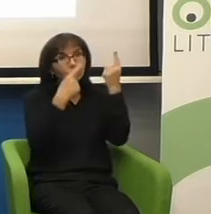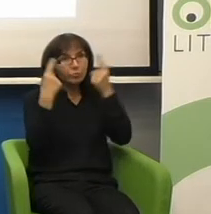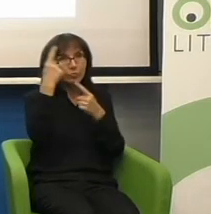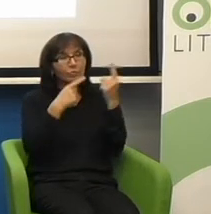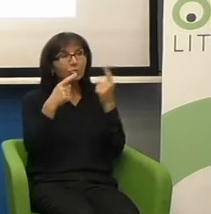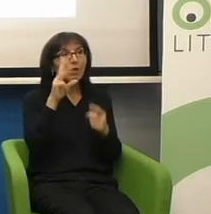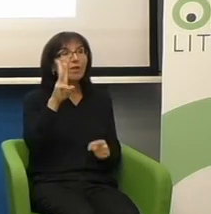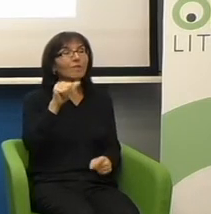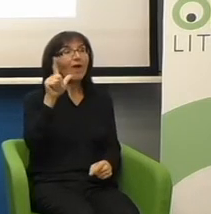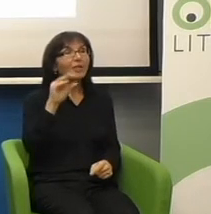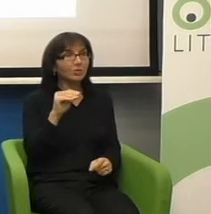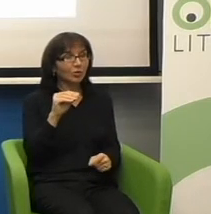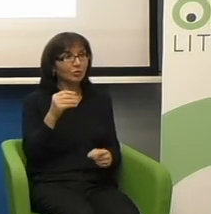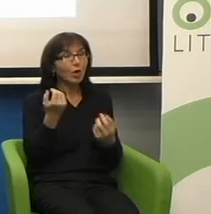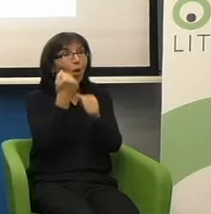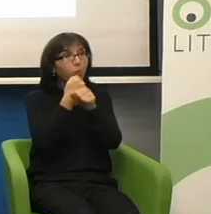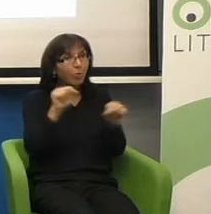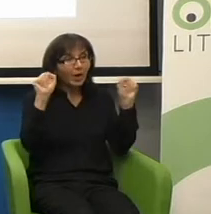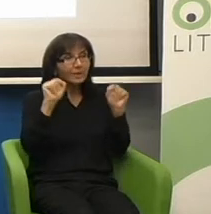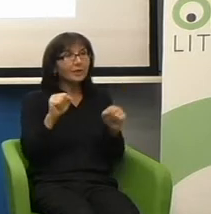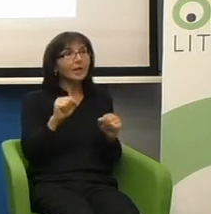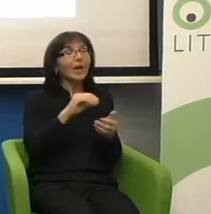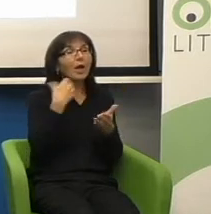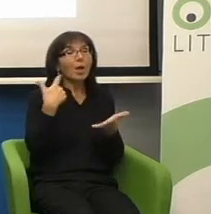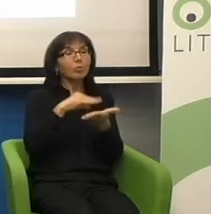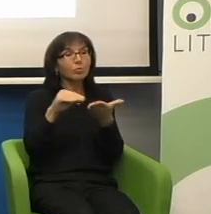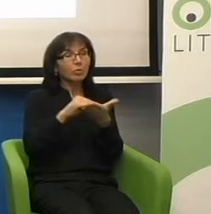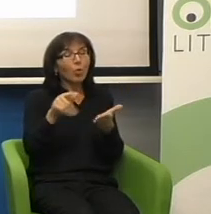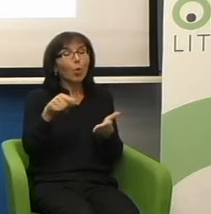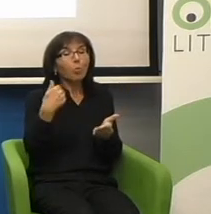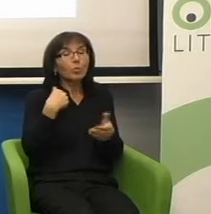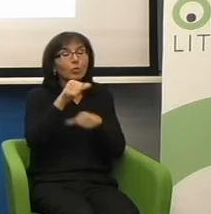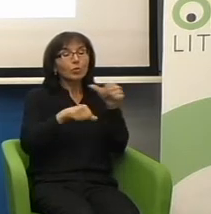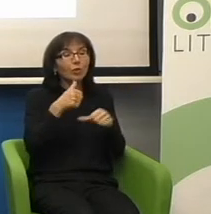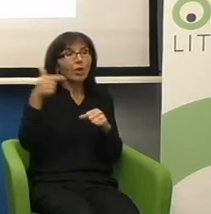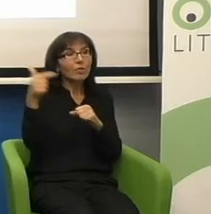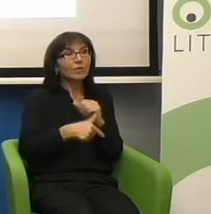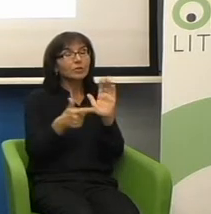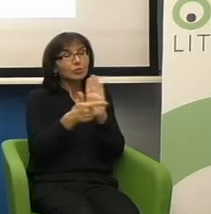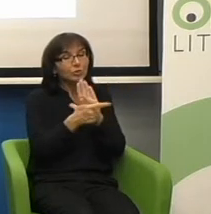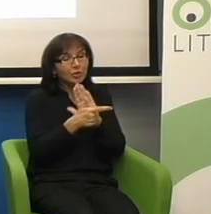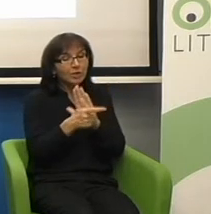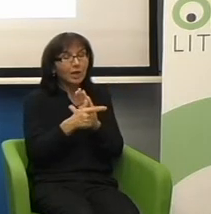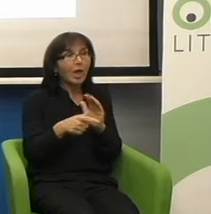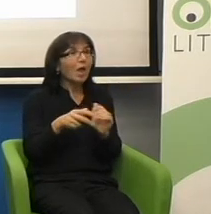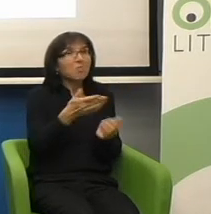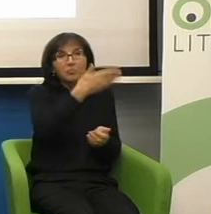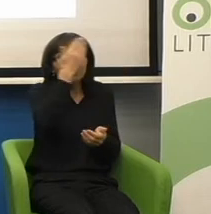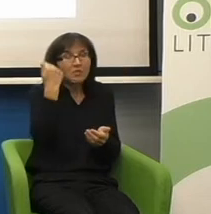Annę Walentynowicz jako bohaterkę biografii, to był rok 2017. Nikt wtedy jeszcze nie miał pojęcia, że w 2019 Sejm